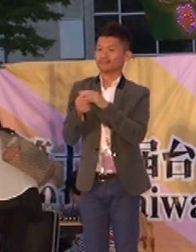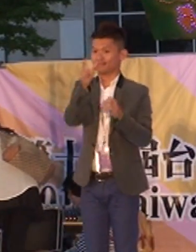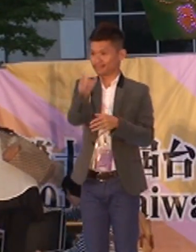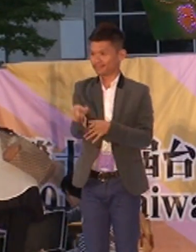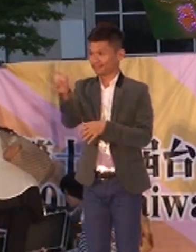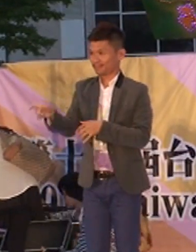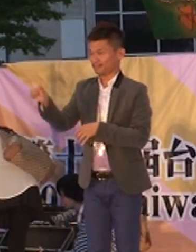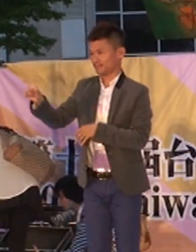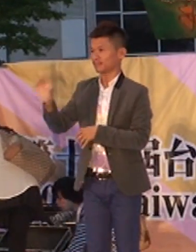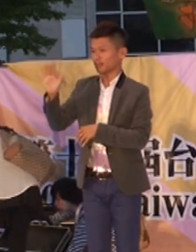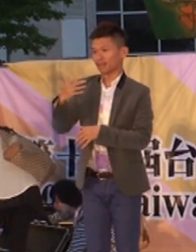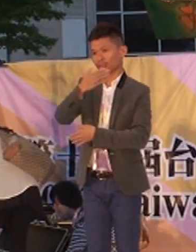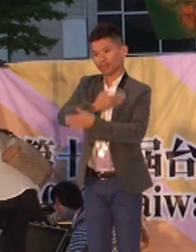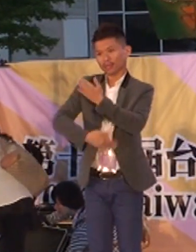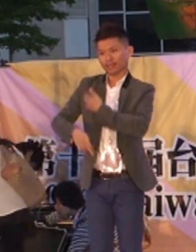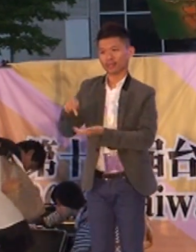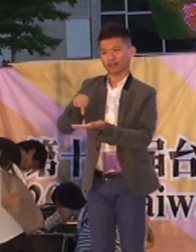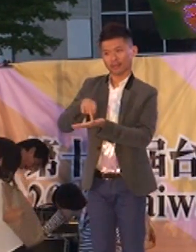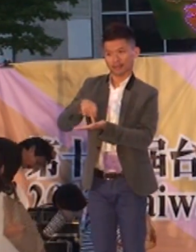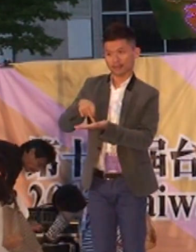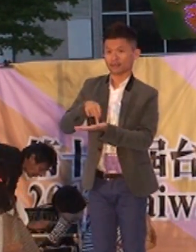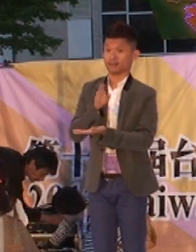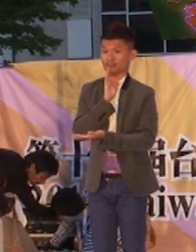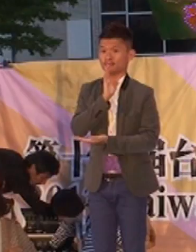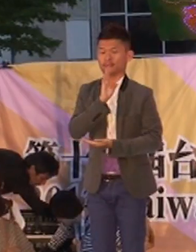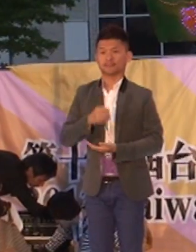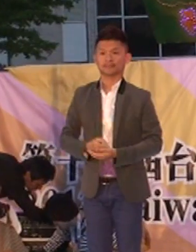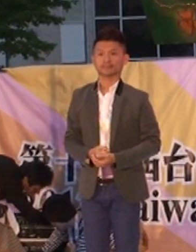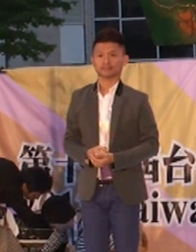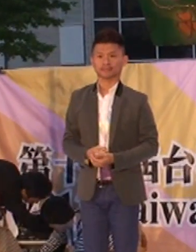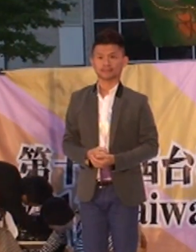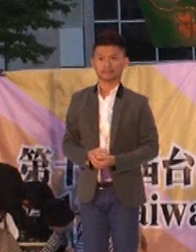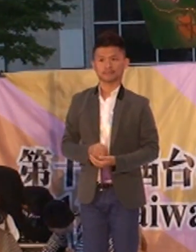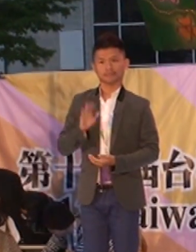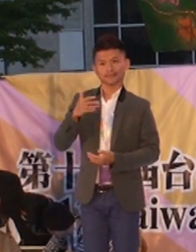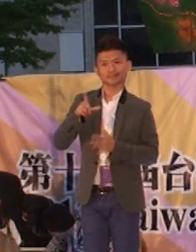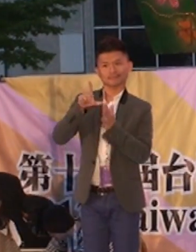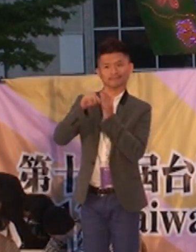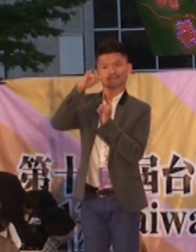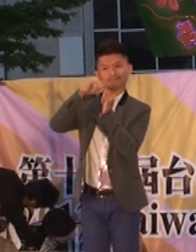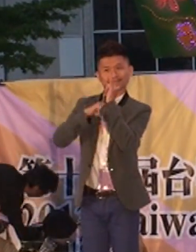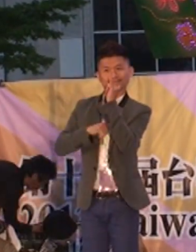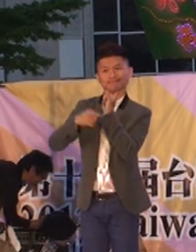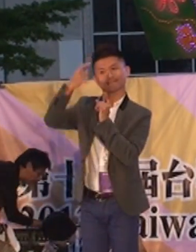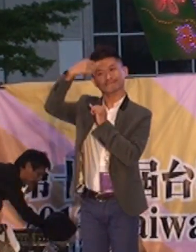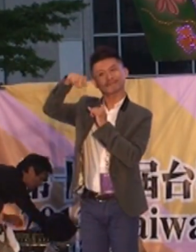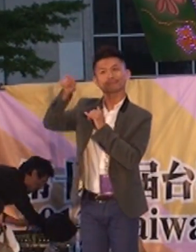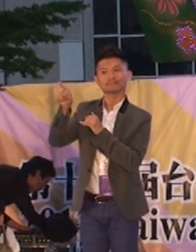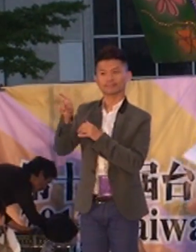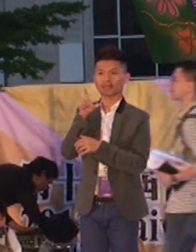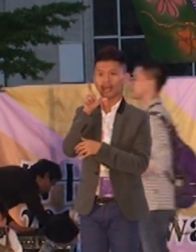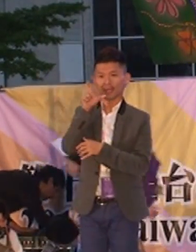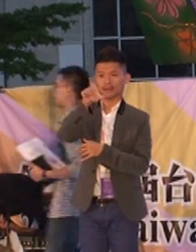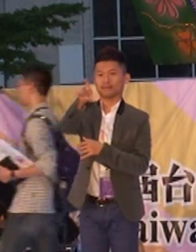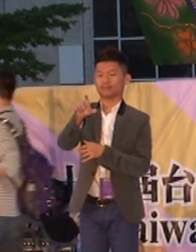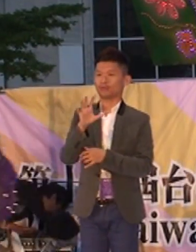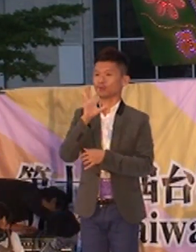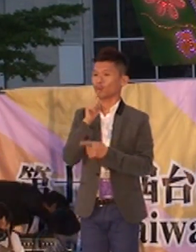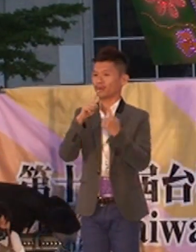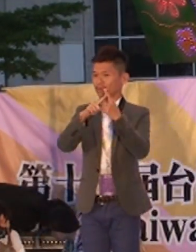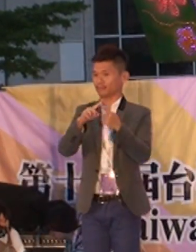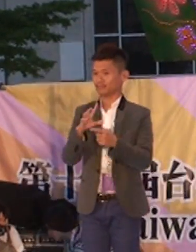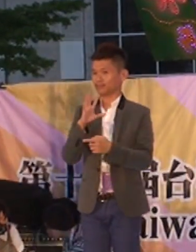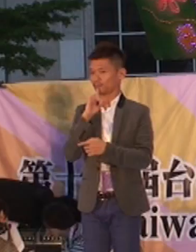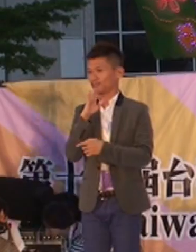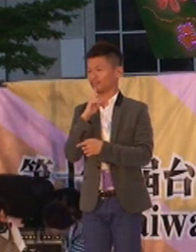士，但他是一个残疾残障人士，但是在那个时代都会称呼他们为怪人怪